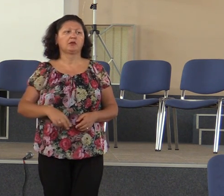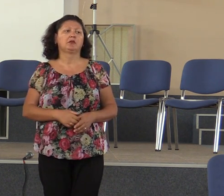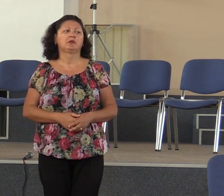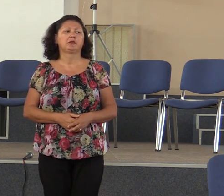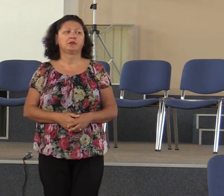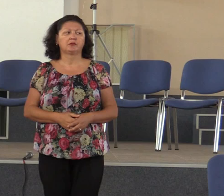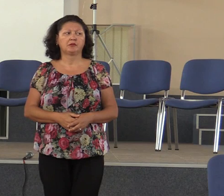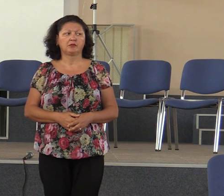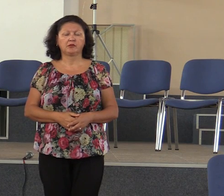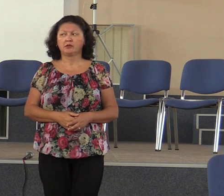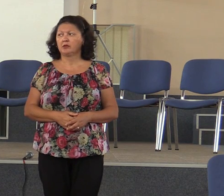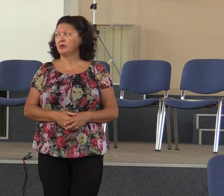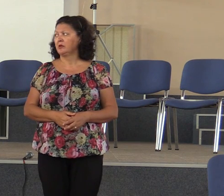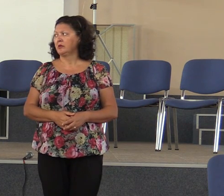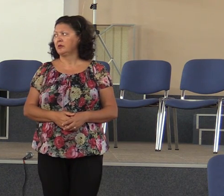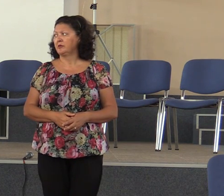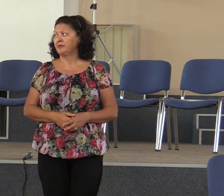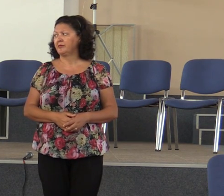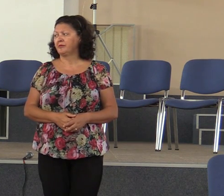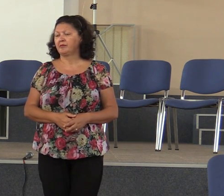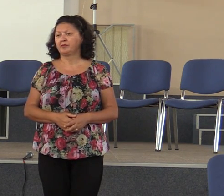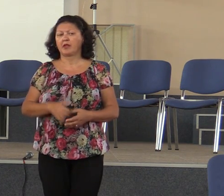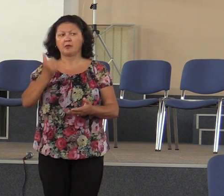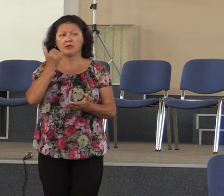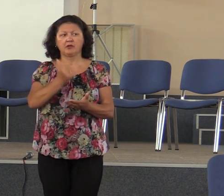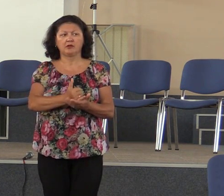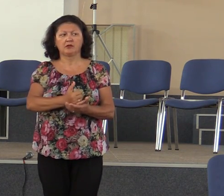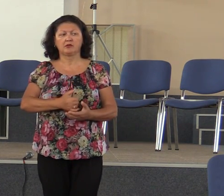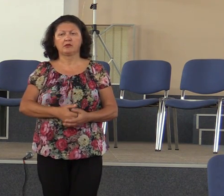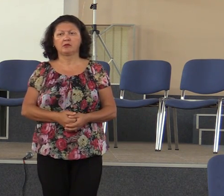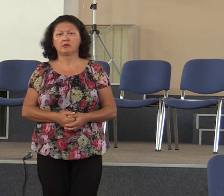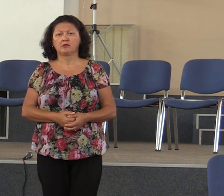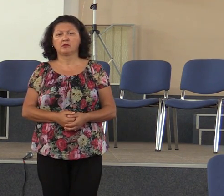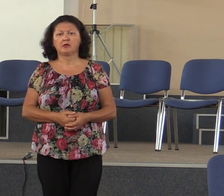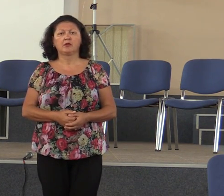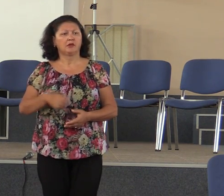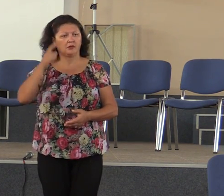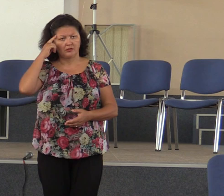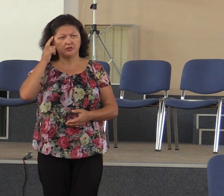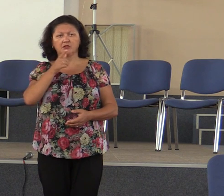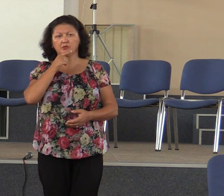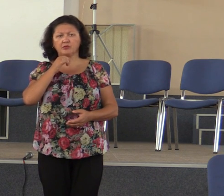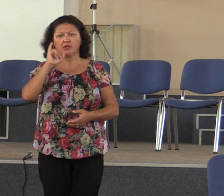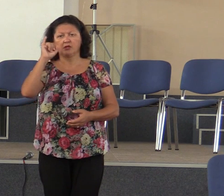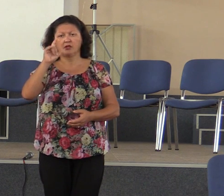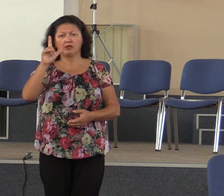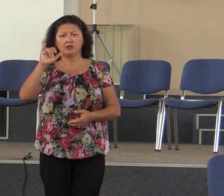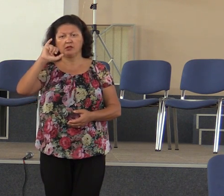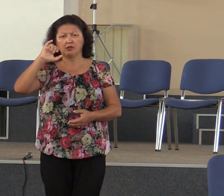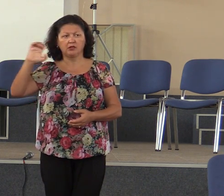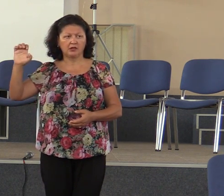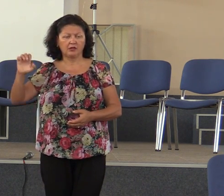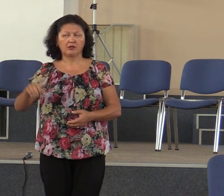Sfânt. Asta vă dă și Dumnezeu. Amin. Știți unde e Ilie? În cer. Va veni o